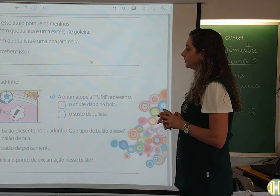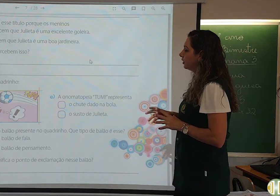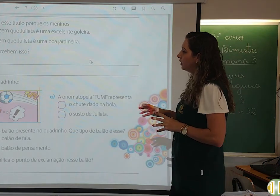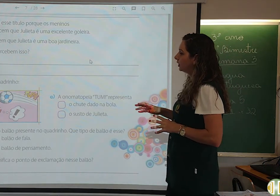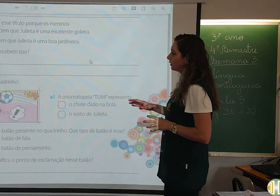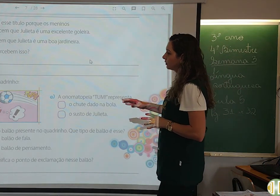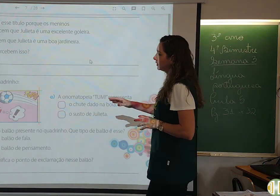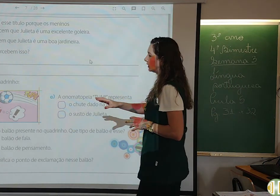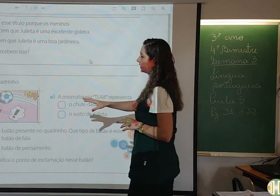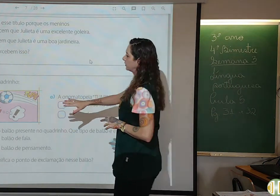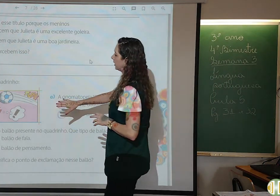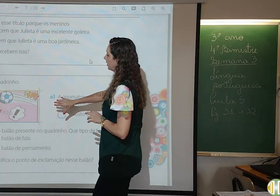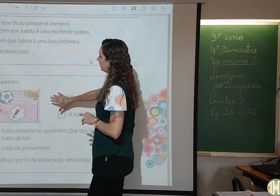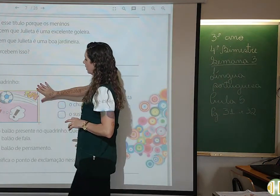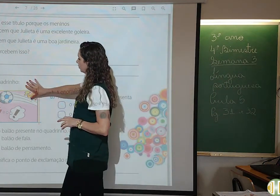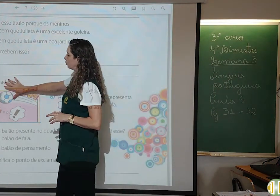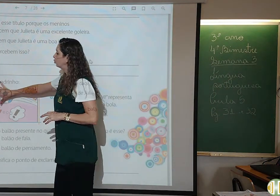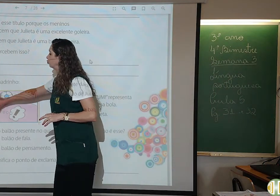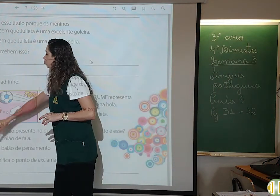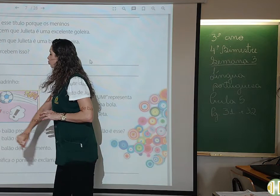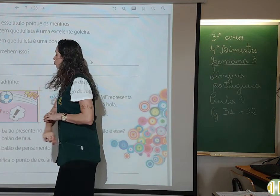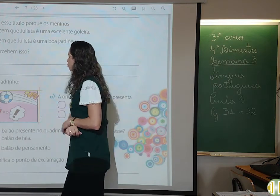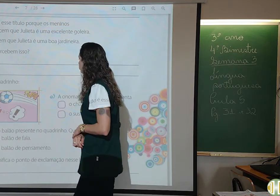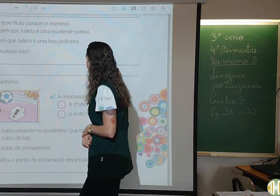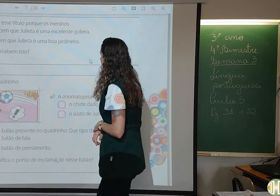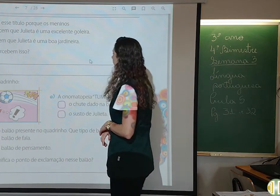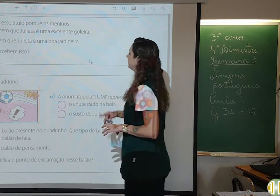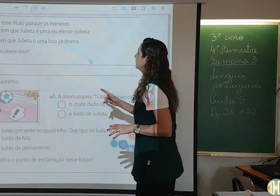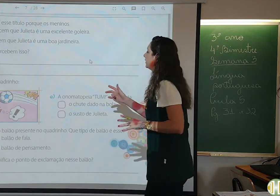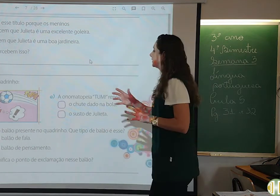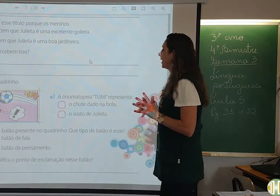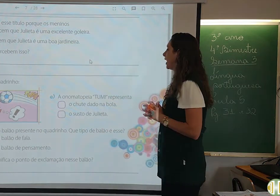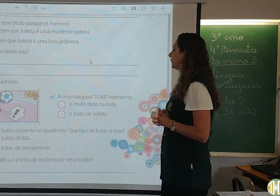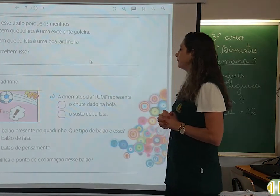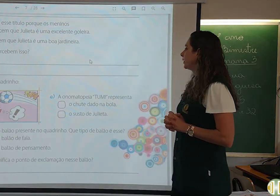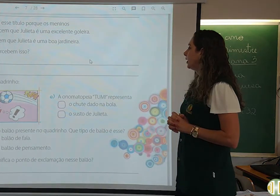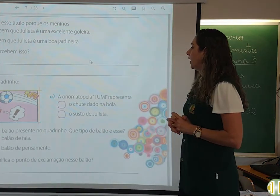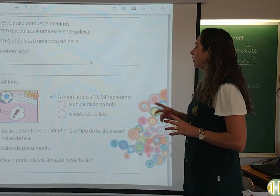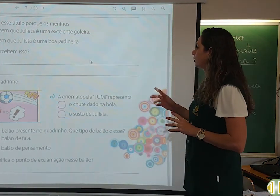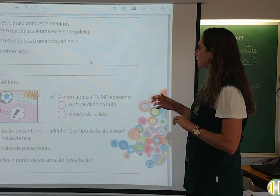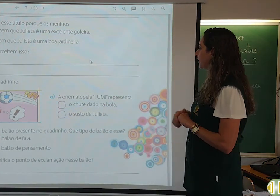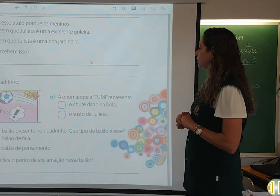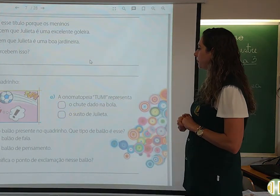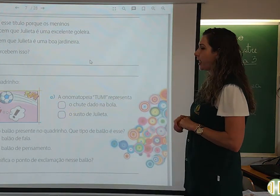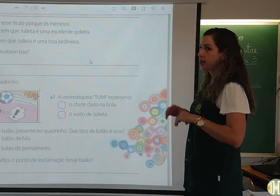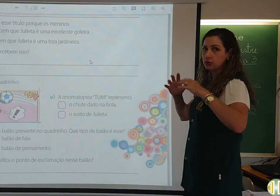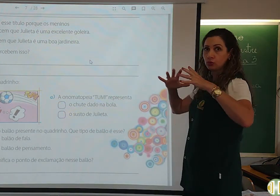quadrinho. Olha lá o quadrinho, né? Né? Letra A. A onomatopeia